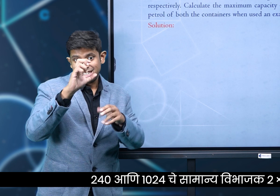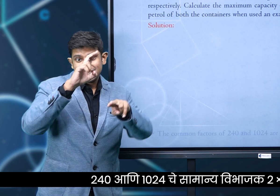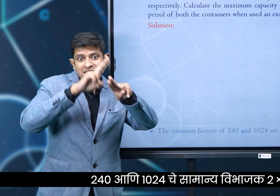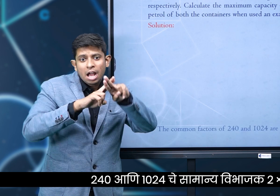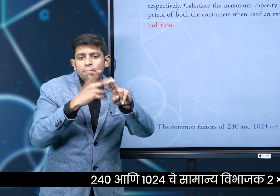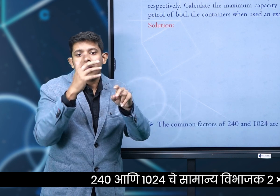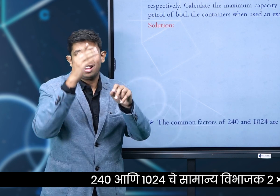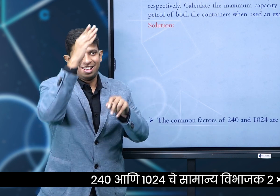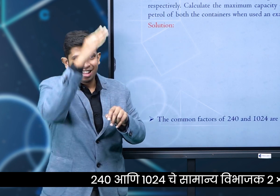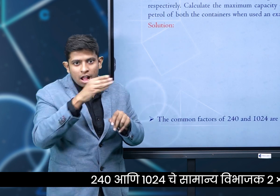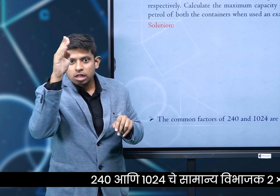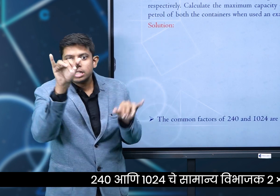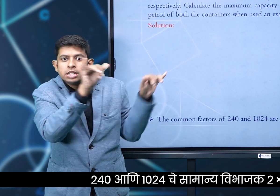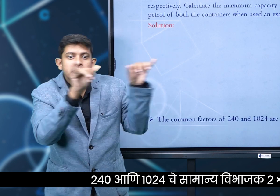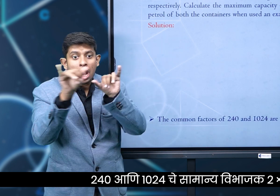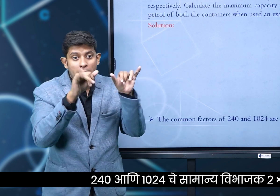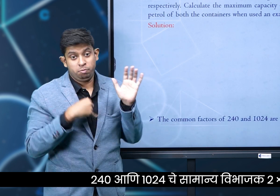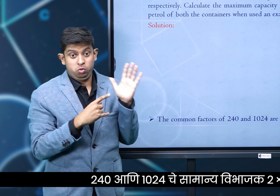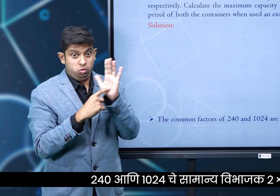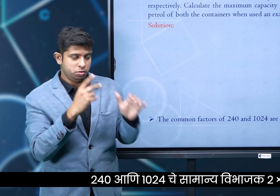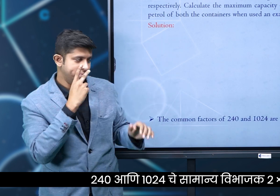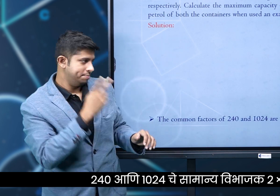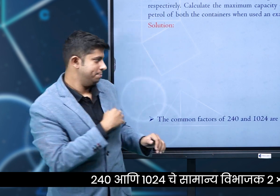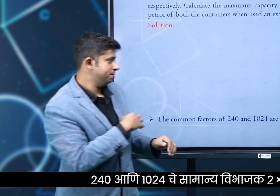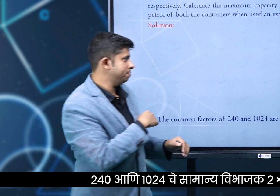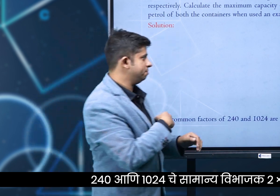$240 आणि 1040 चे सामान्य विभाजक